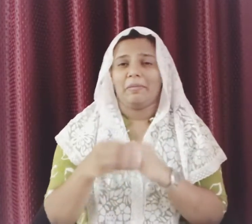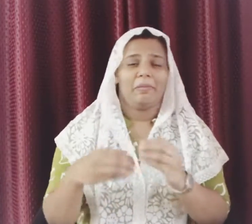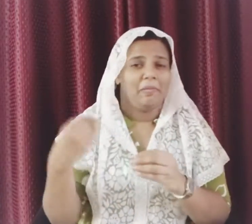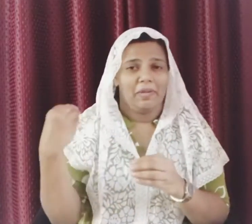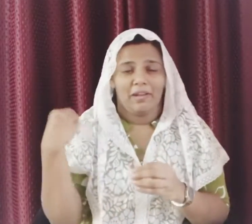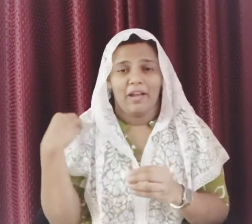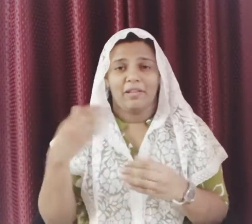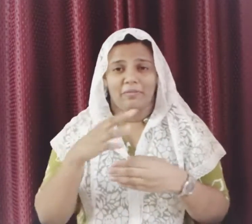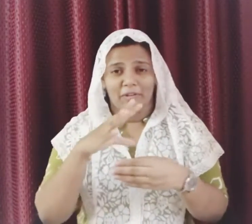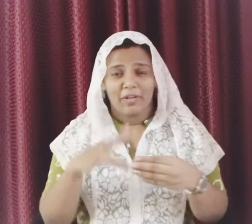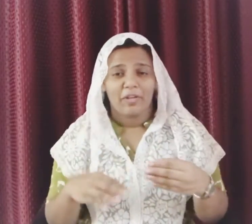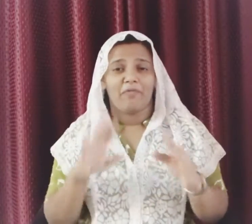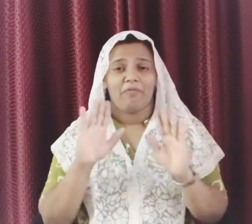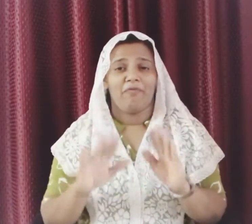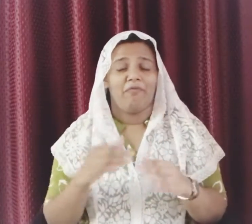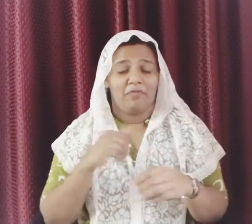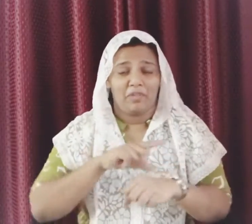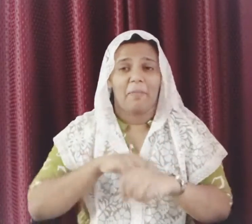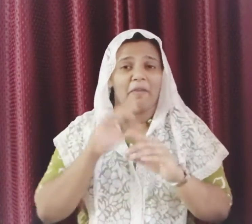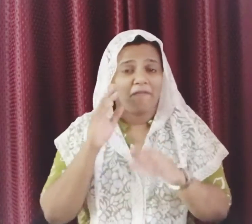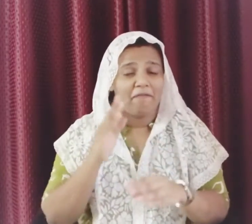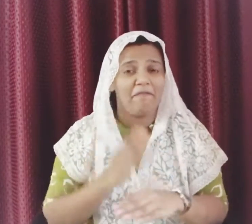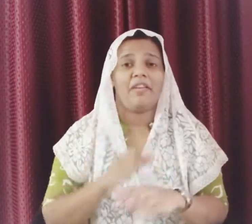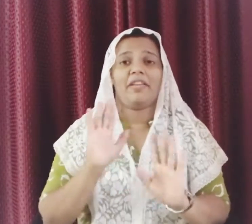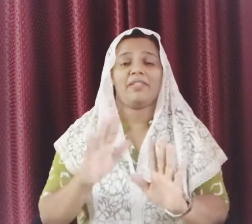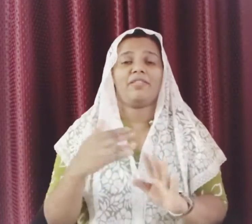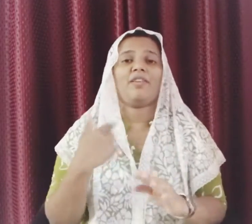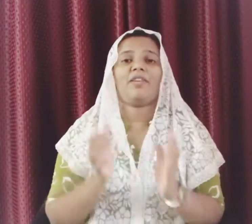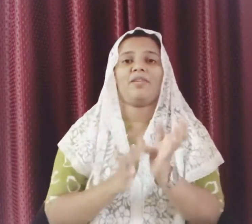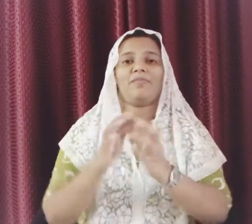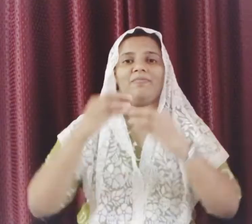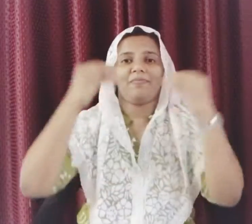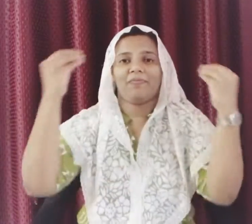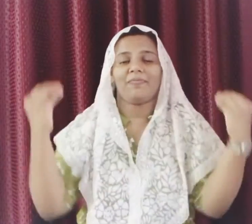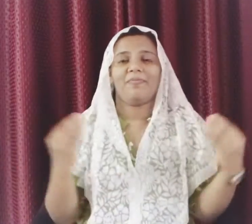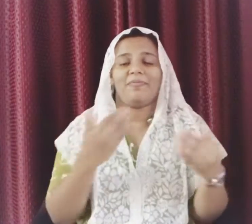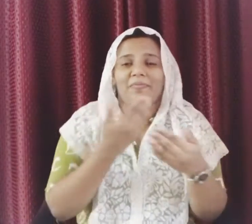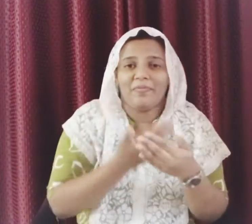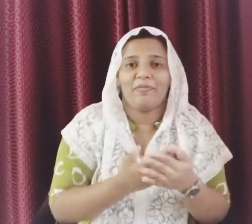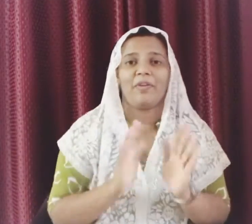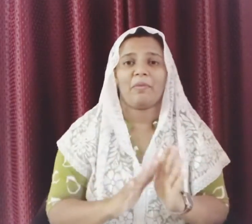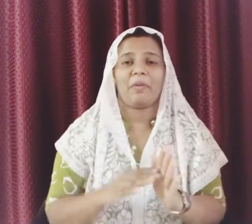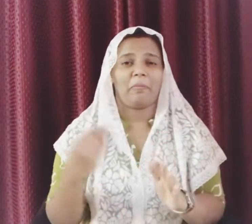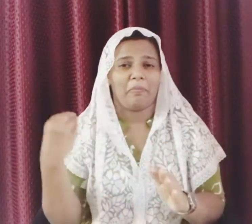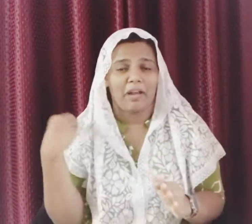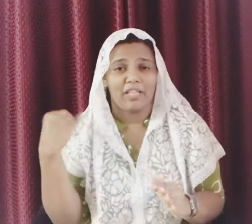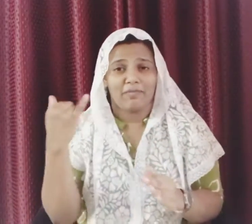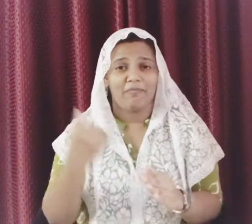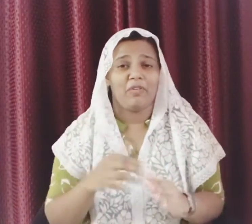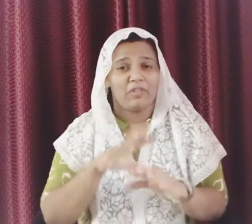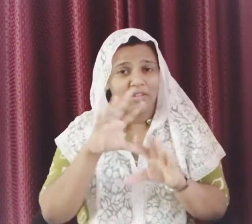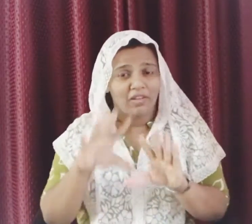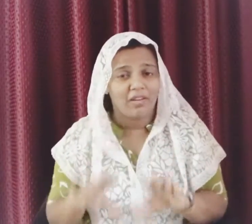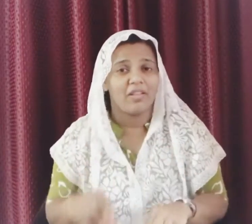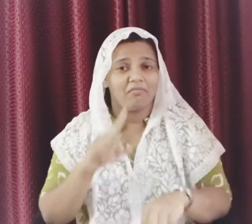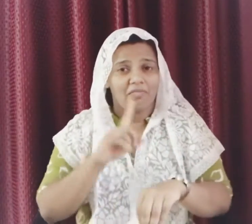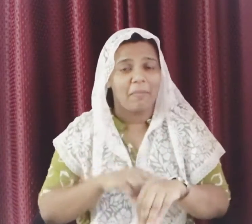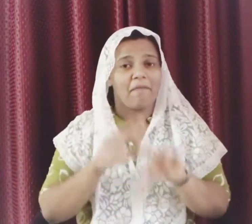ഒഴിഞ്ഞു പോകുവോളം ഞാൻ അങ്ങയുടെ ചിറകിൻ്റെ നിഴലിൽ ശരണം പ്രാപിക്കുന്നു. അതേ, ഈ ആപത്തുകൾ ഒഴിഞ്ഞു പോകുവോളം പിതാവേ, ഞാൻ അങ്ങയുടെ